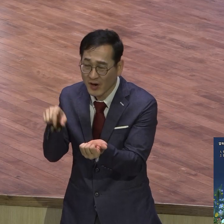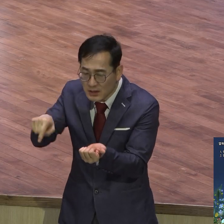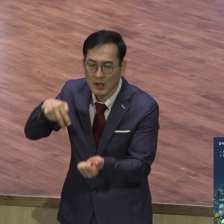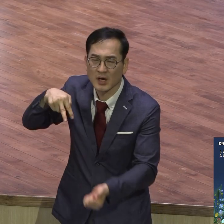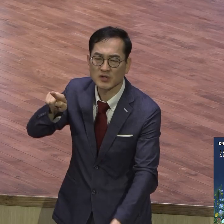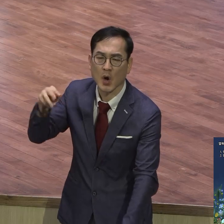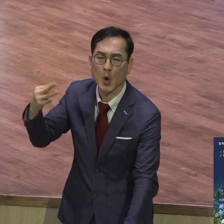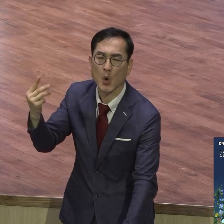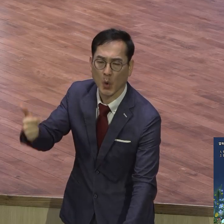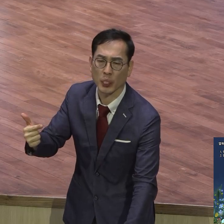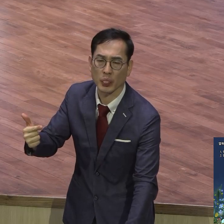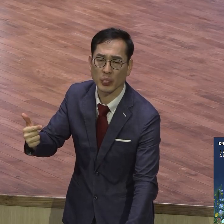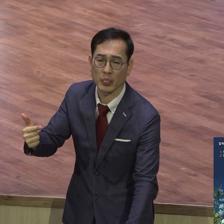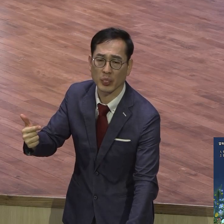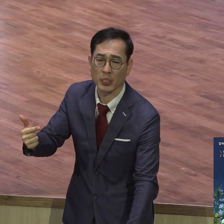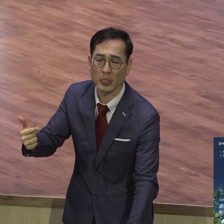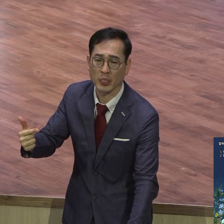시작되는 거예요.